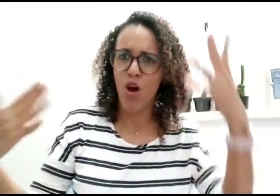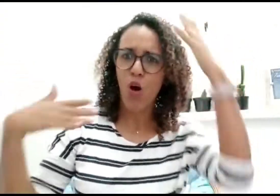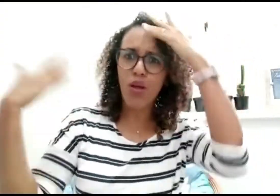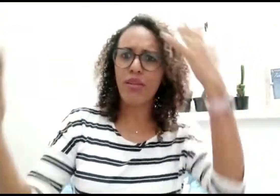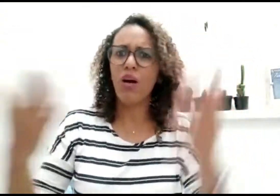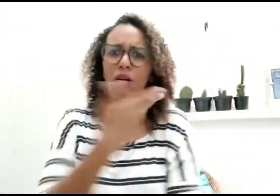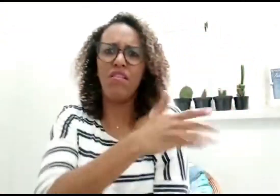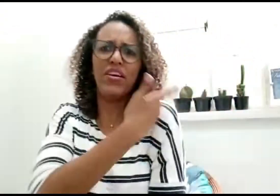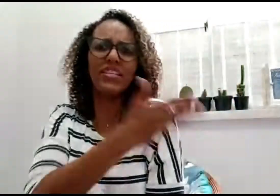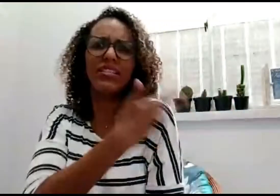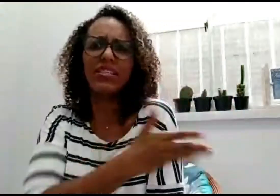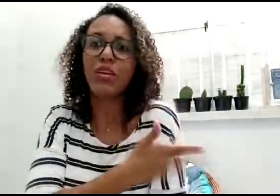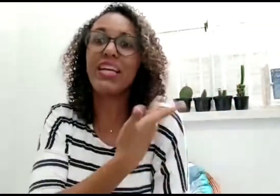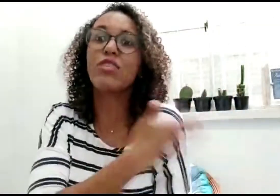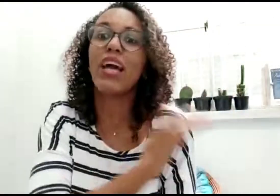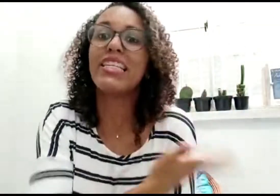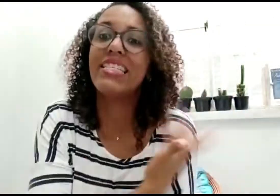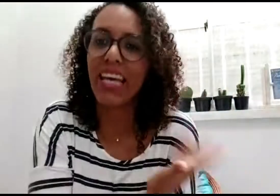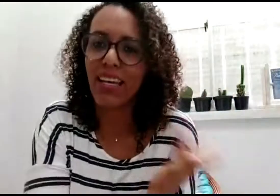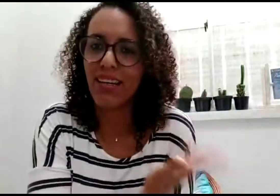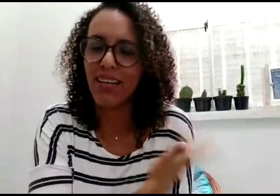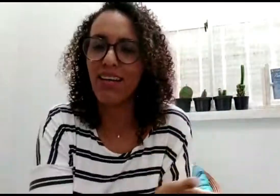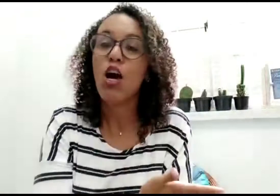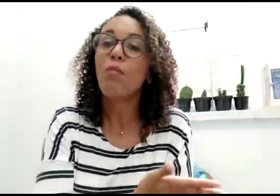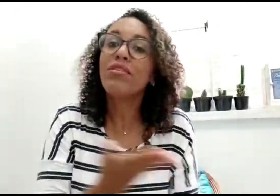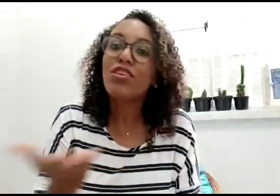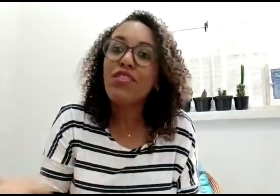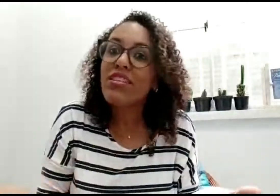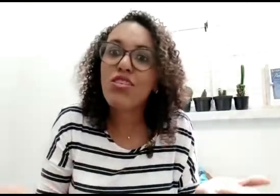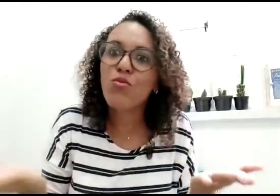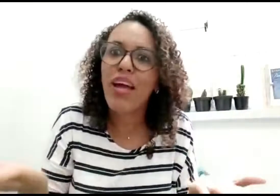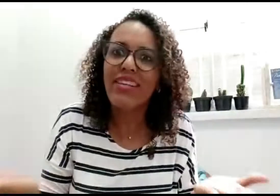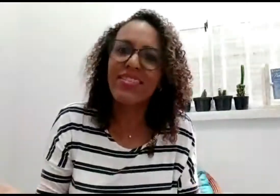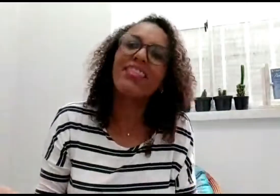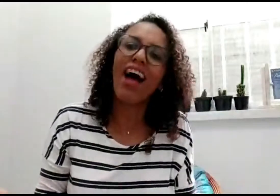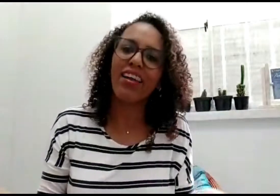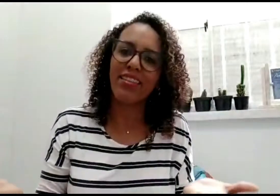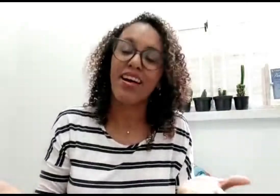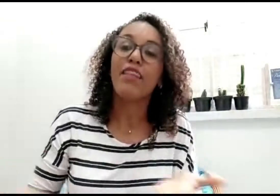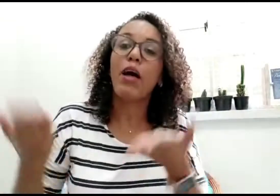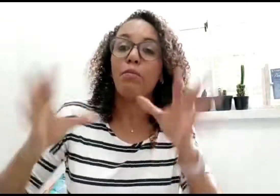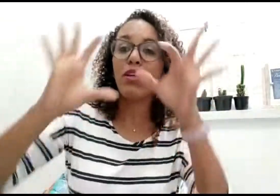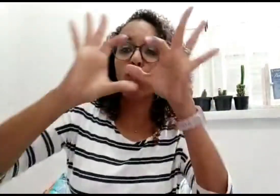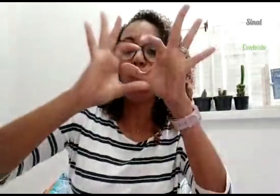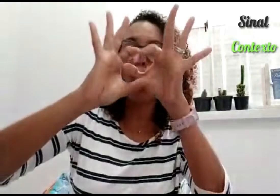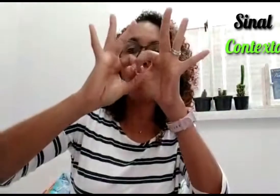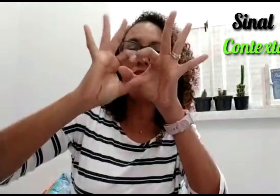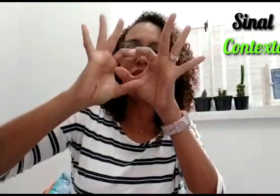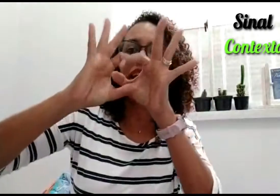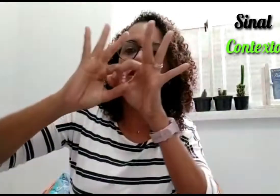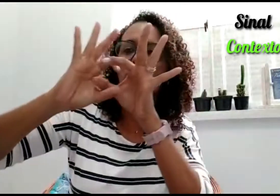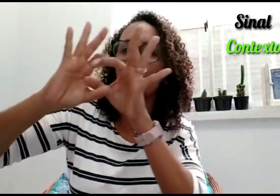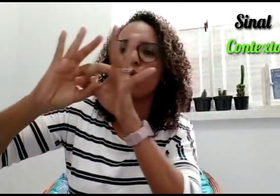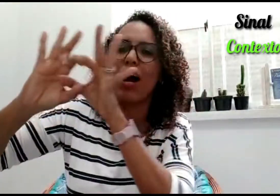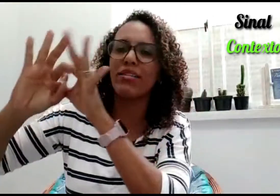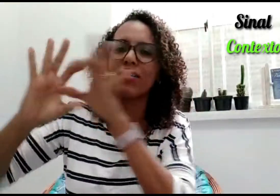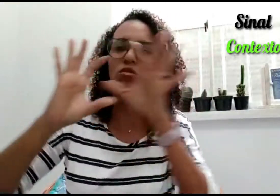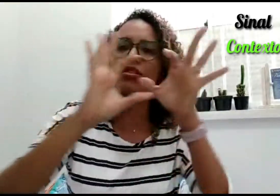Ou então ele fez assim, o que isso quer dizer? Muitas vezes não quer dizer nada, depende do contexto. Assim é o sinal